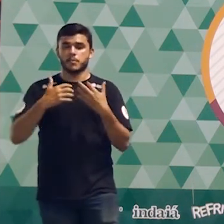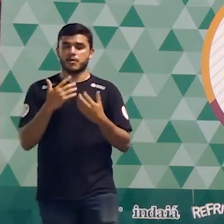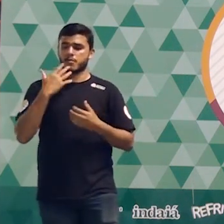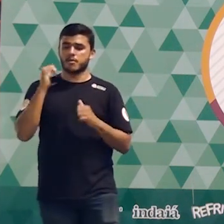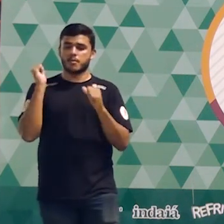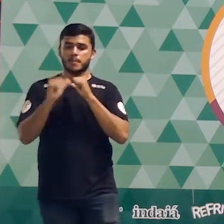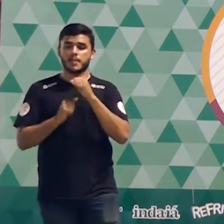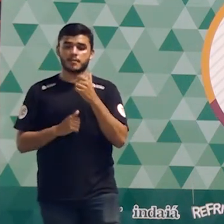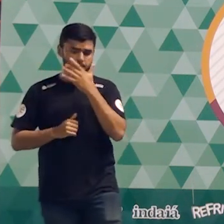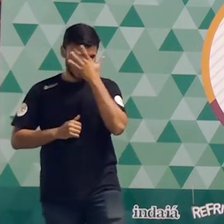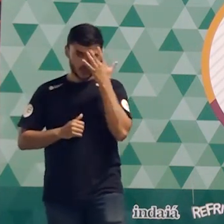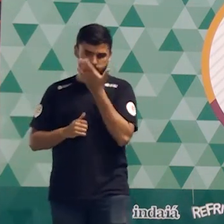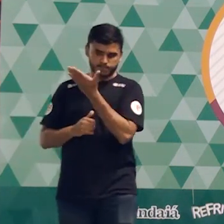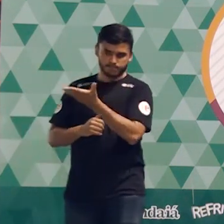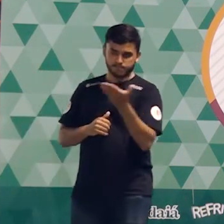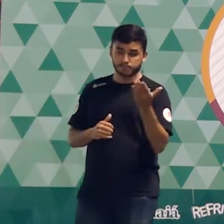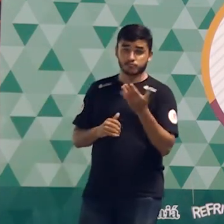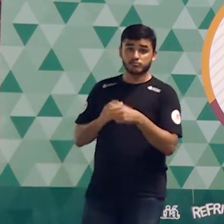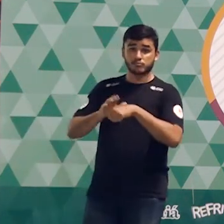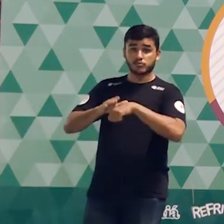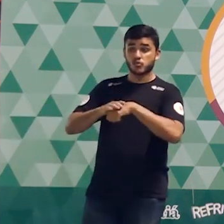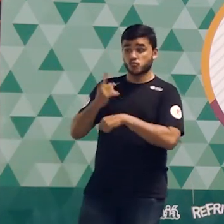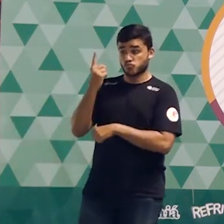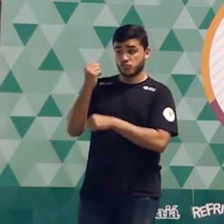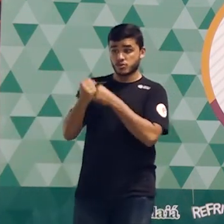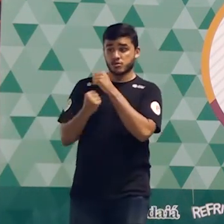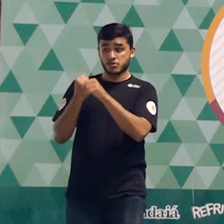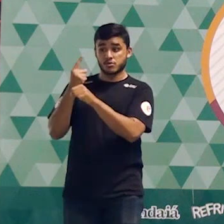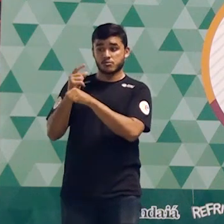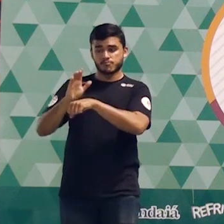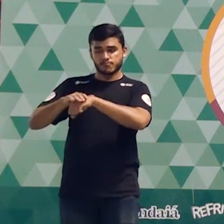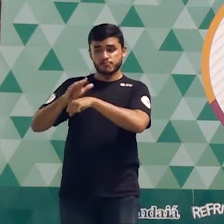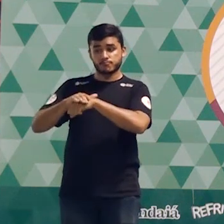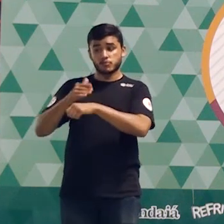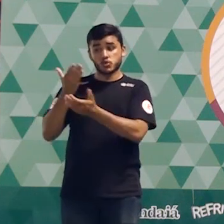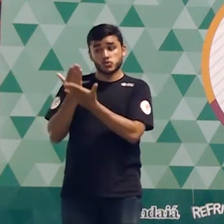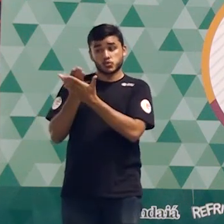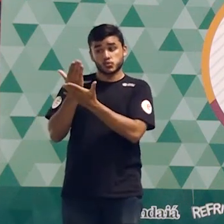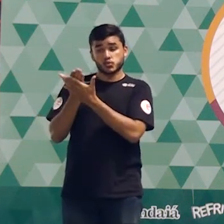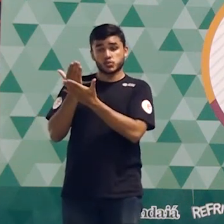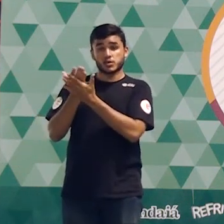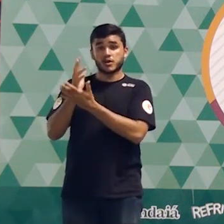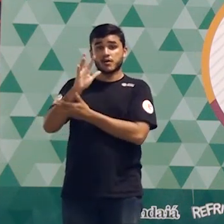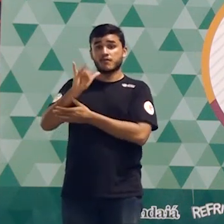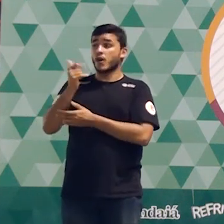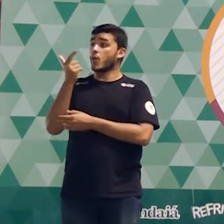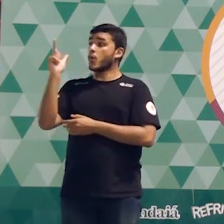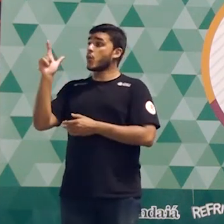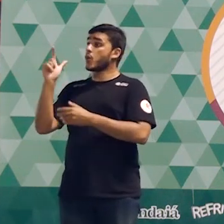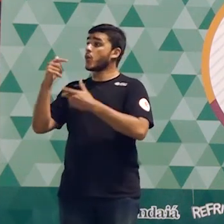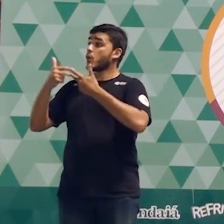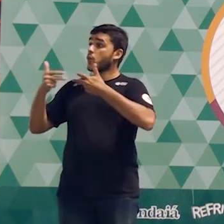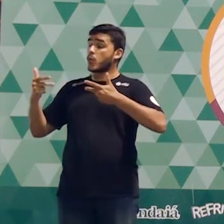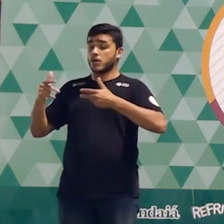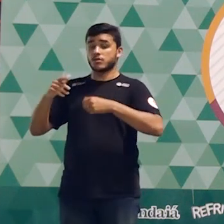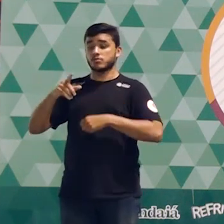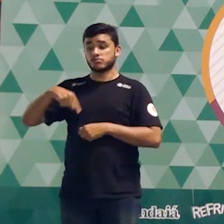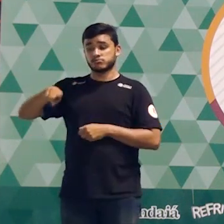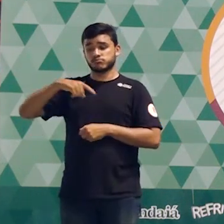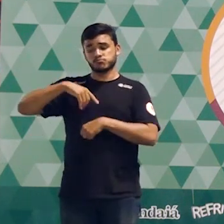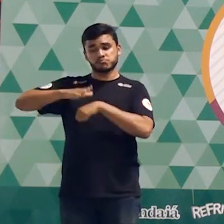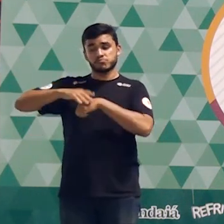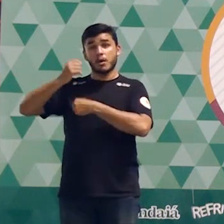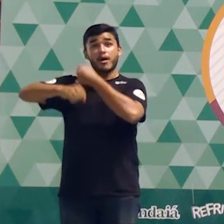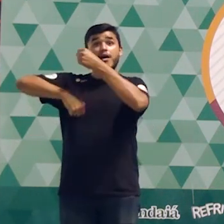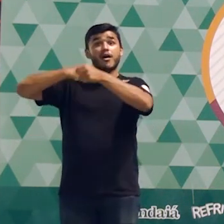para o soldador e disseram, cara, tu tem 1 ano para te preparar e fazer outra coisa. Porque nós não vamos